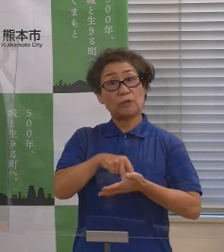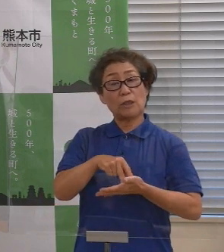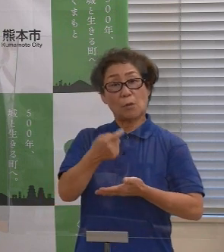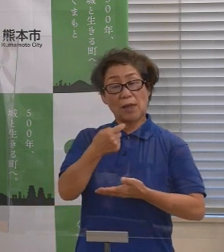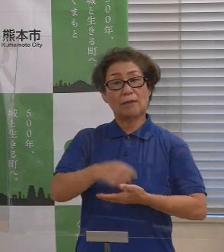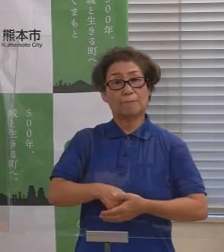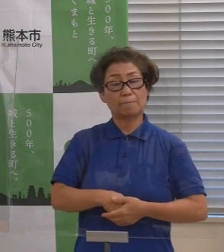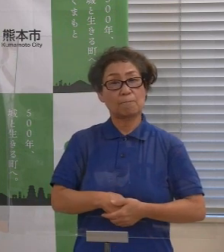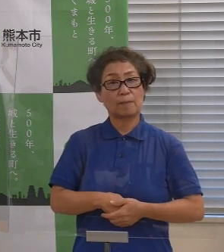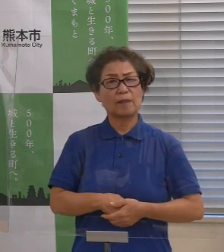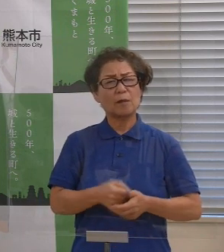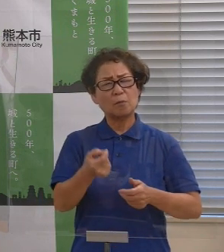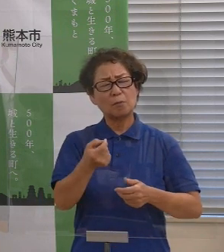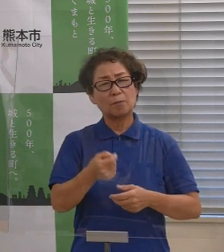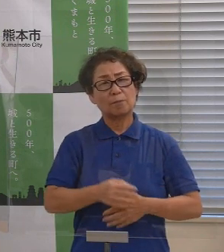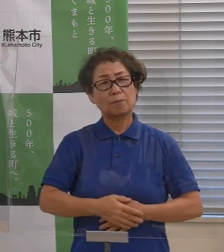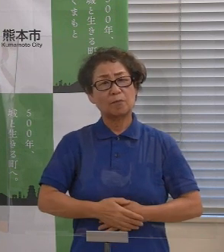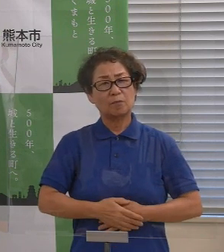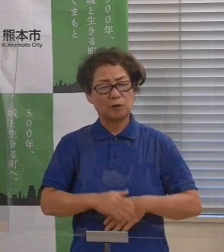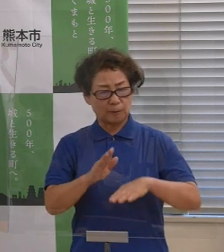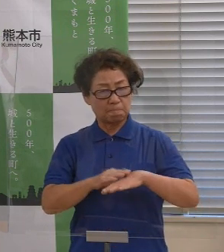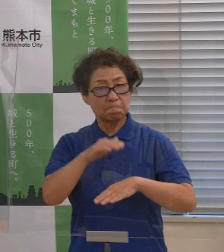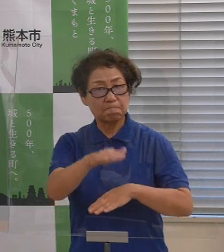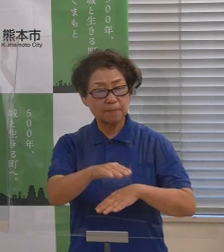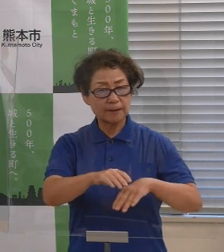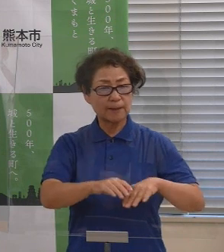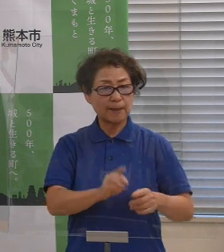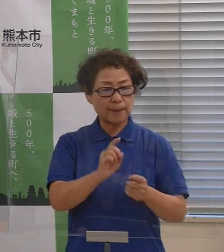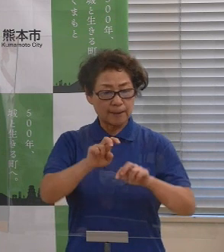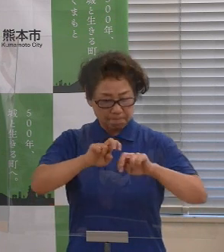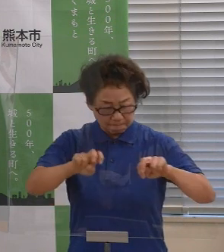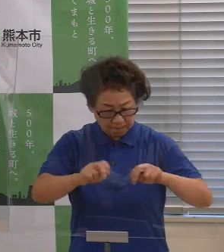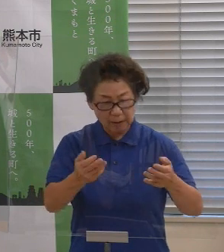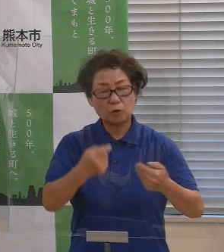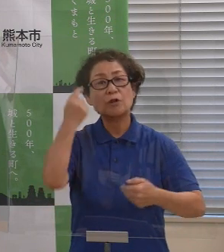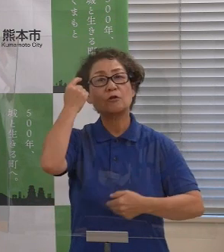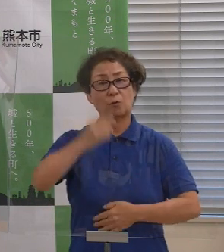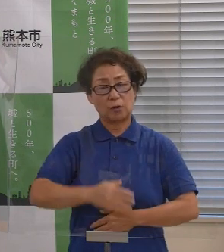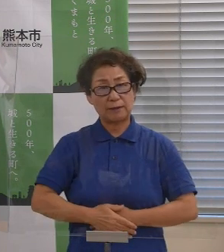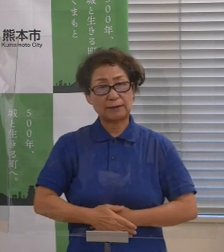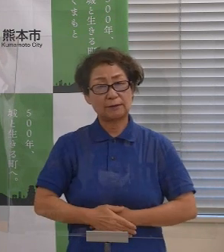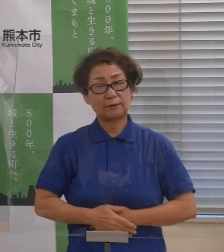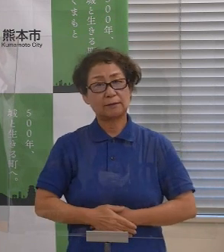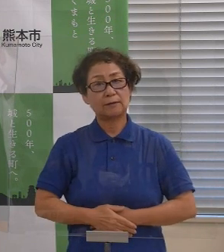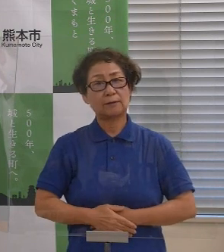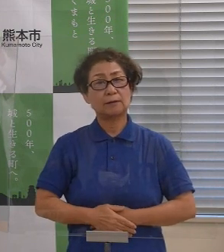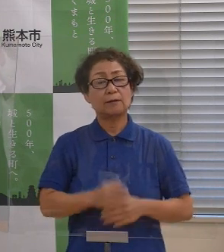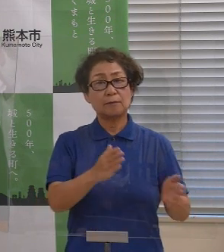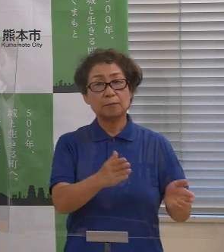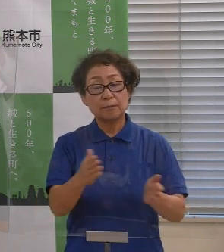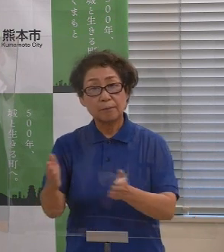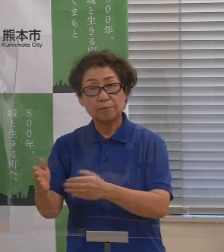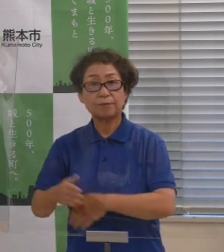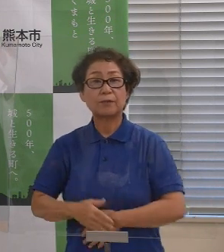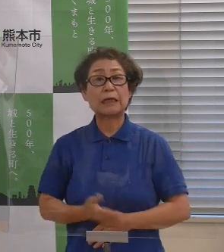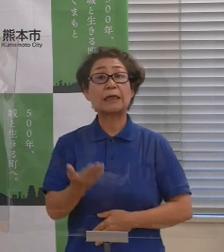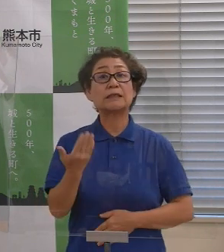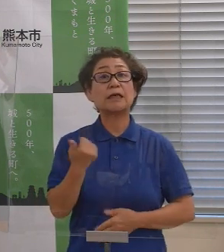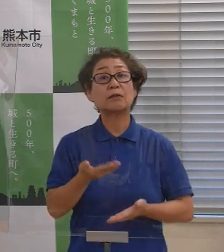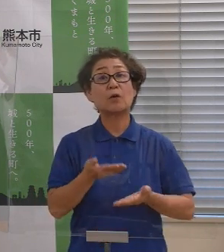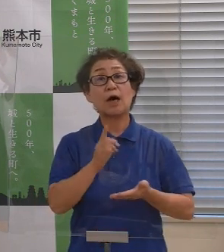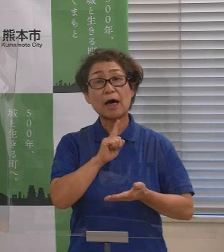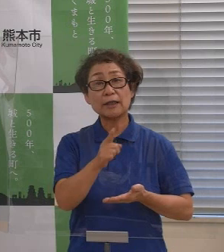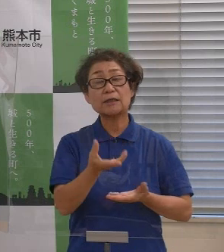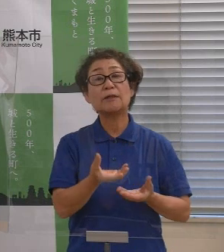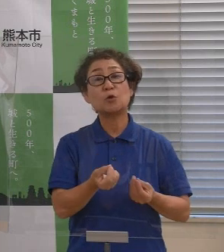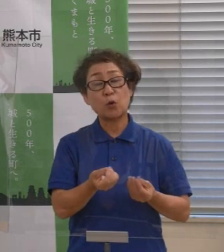ですね、もう少し踏み込んだ対応が必要なんだろうと思います。一方で、やはり先ほども申し